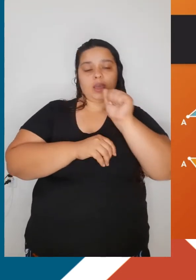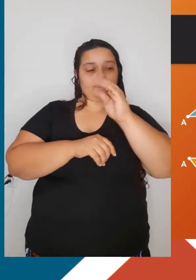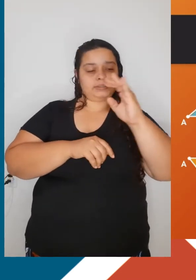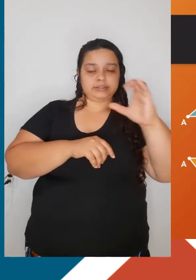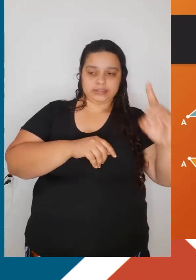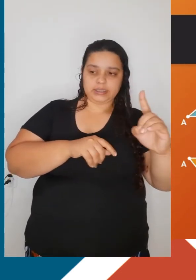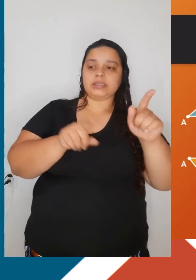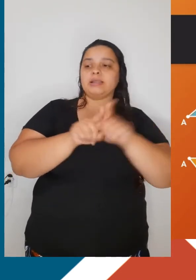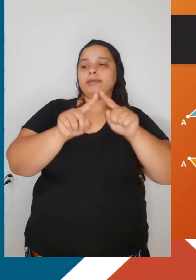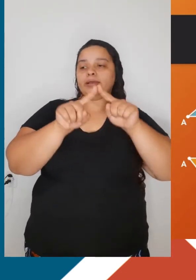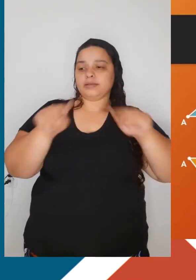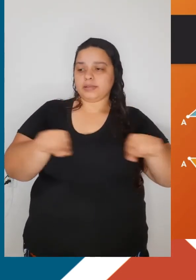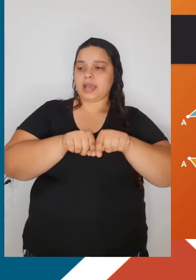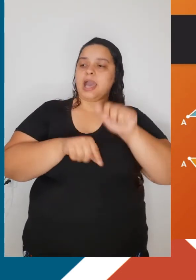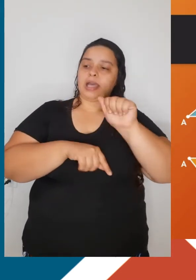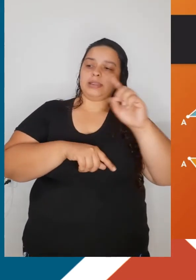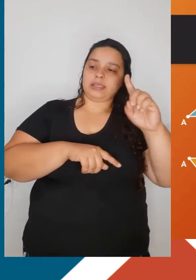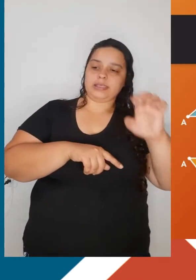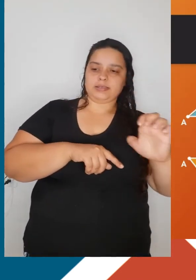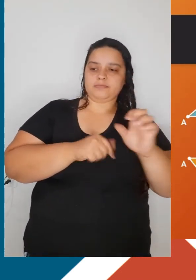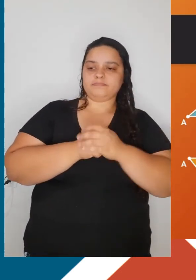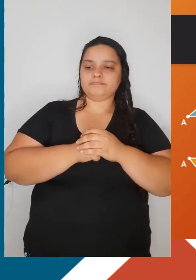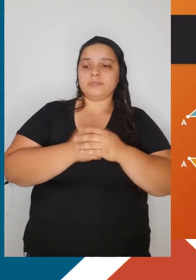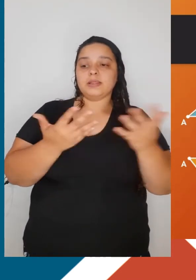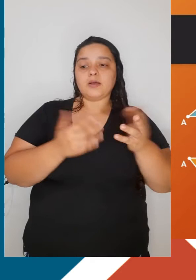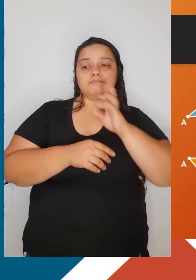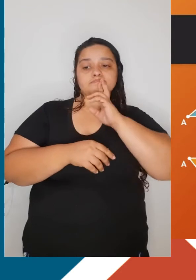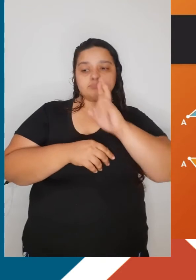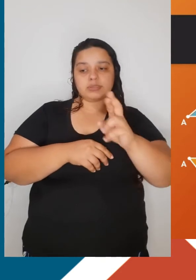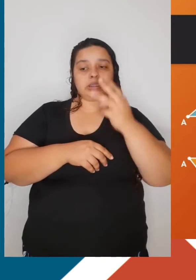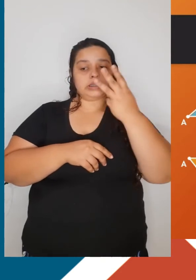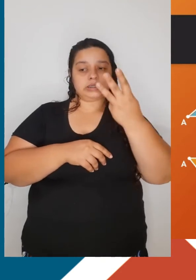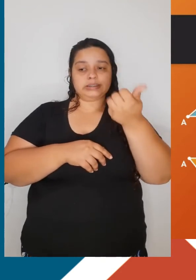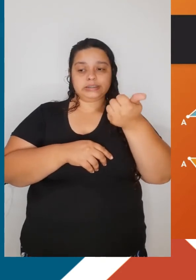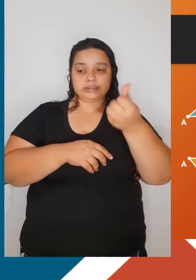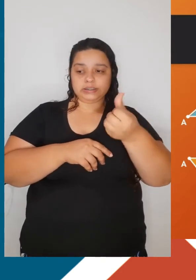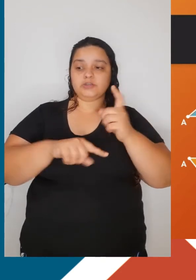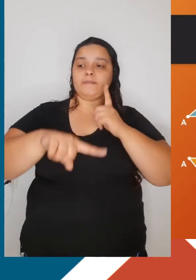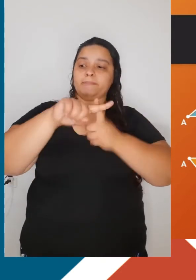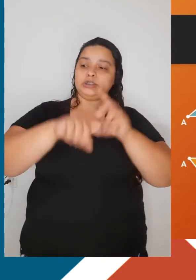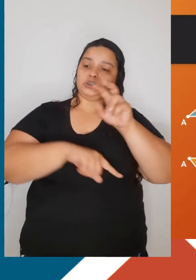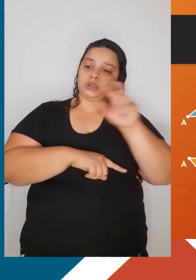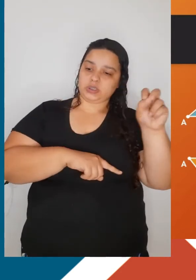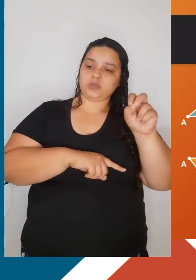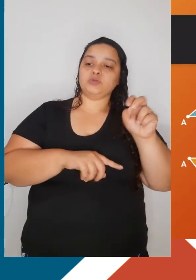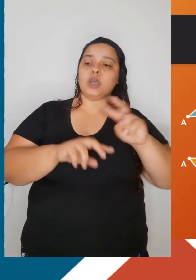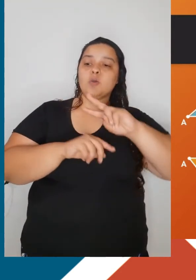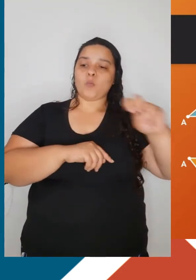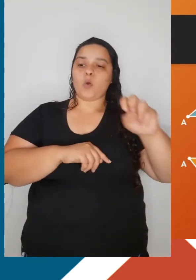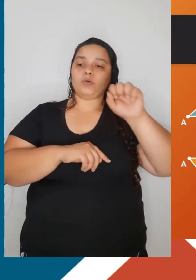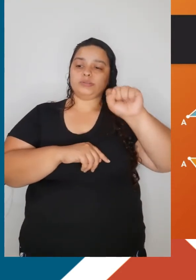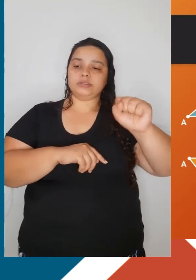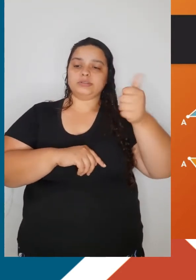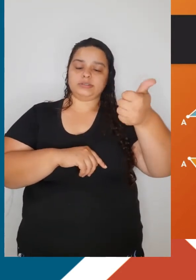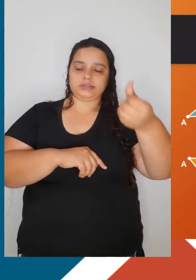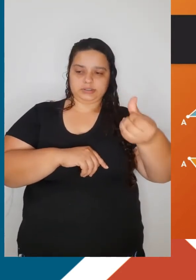trapézio ABCD e do triângulo ADE. Então, será 316 mais 500, que é